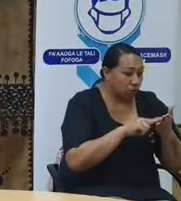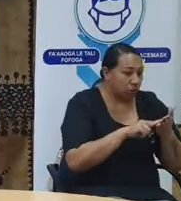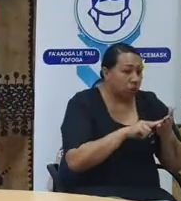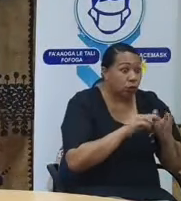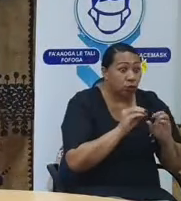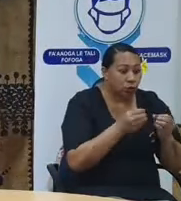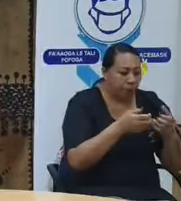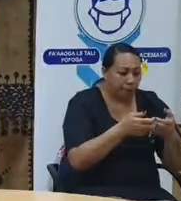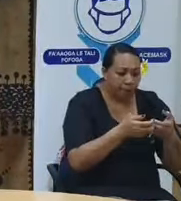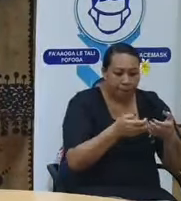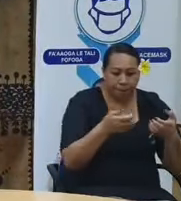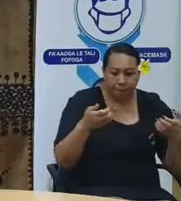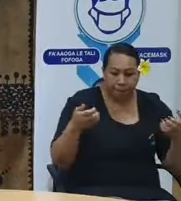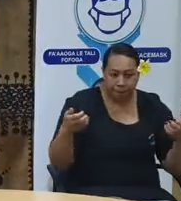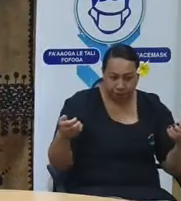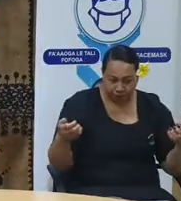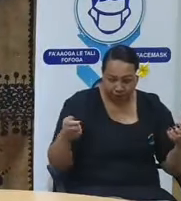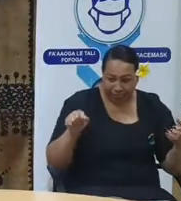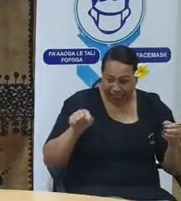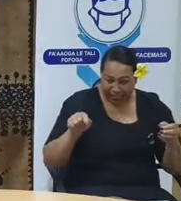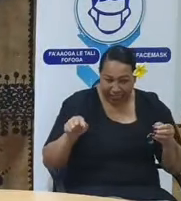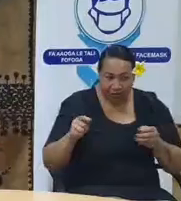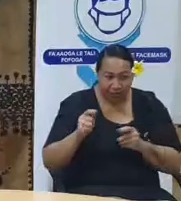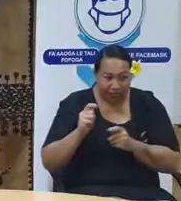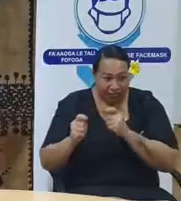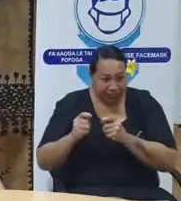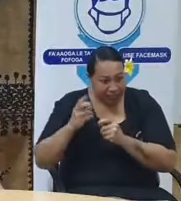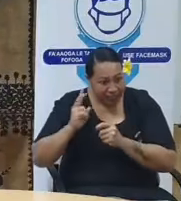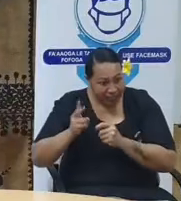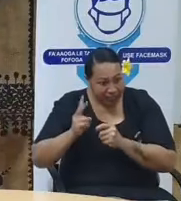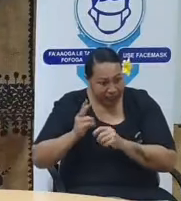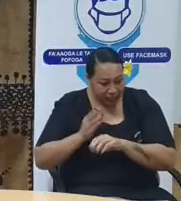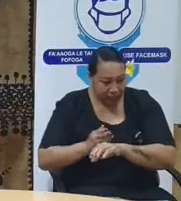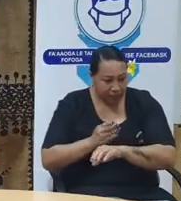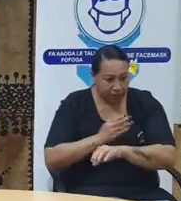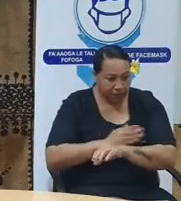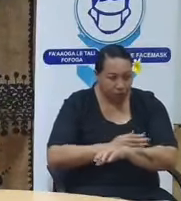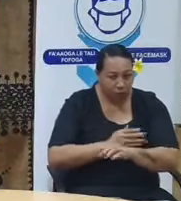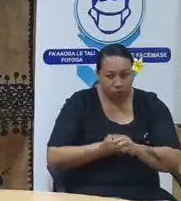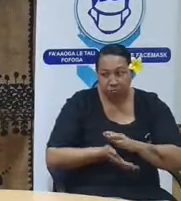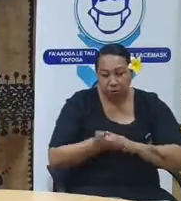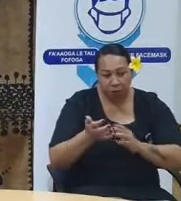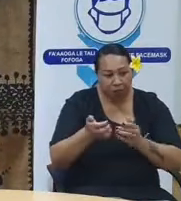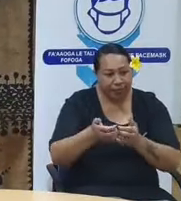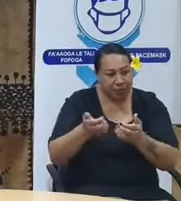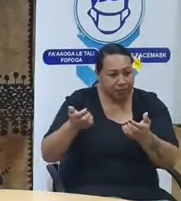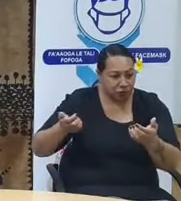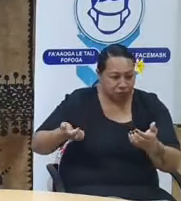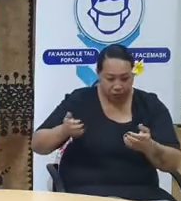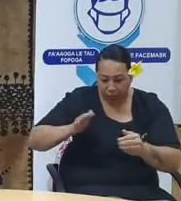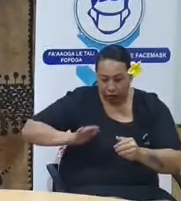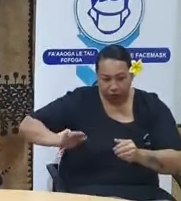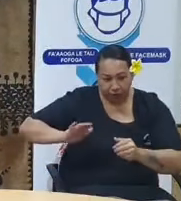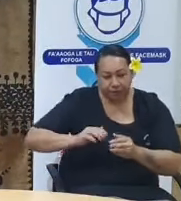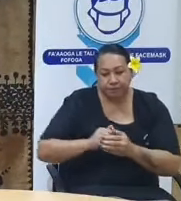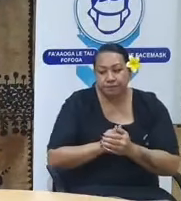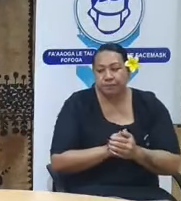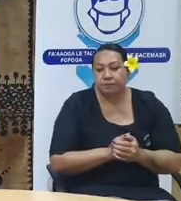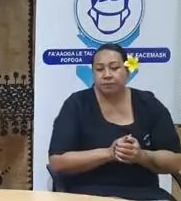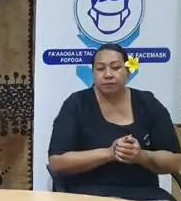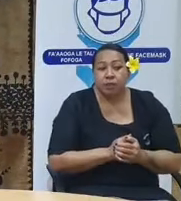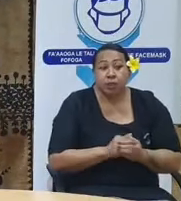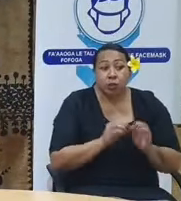le ai rani anga test, ai li au mai e na fo wha tani, e lofo wawai ai. O re tūranga lan na